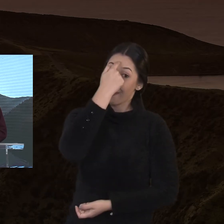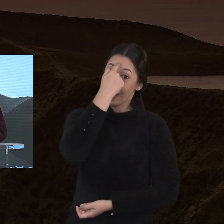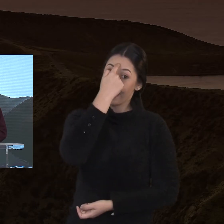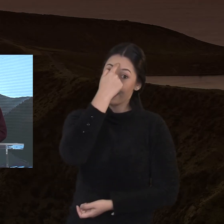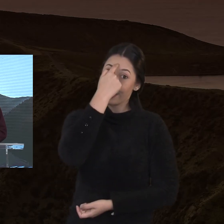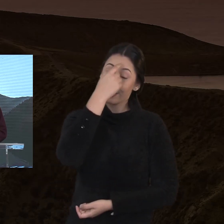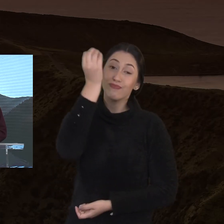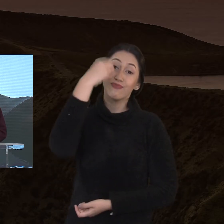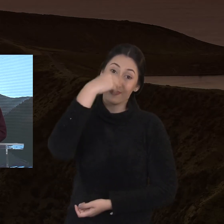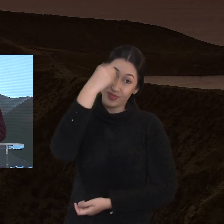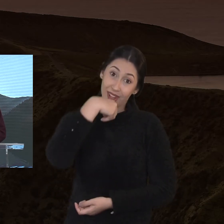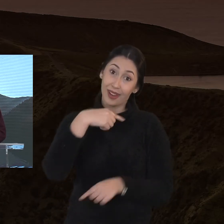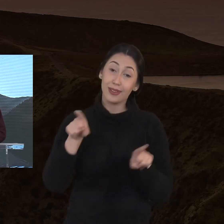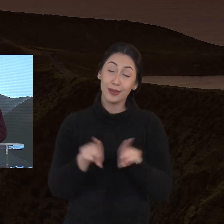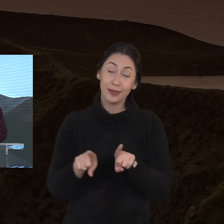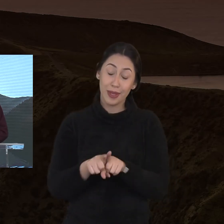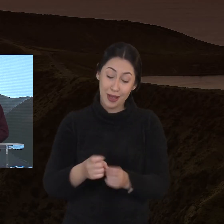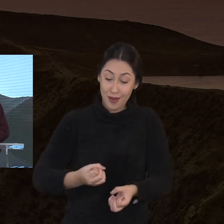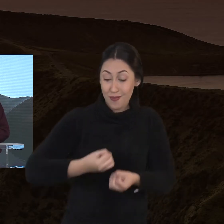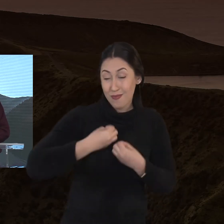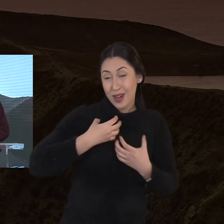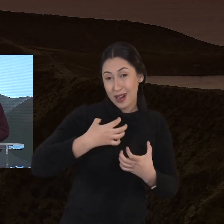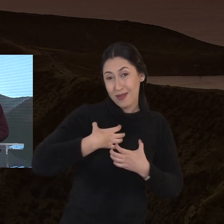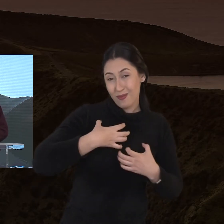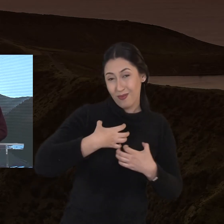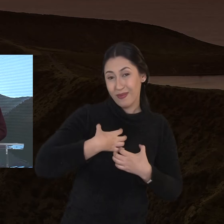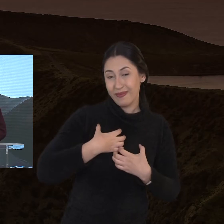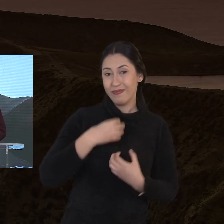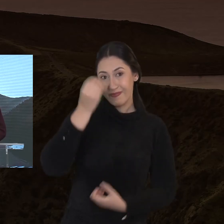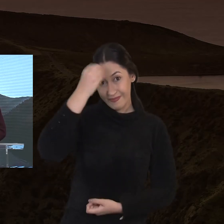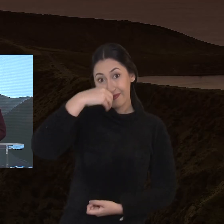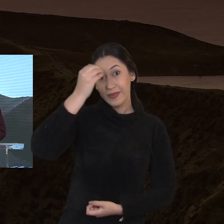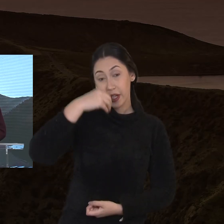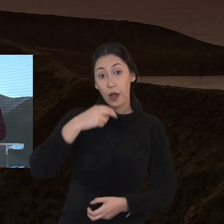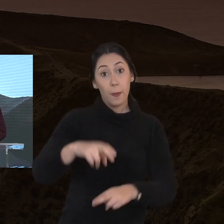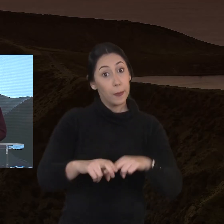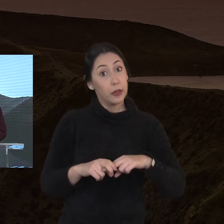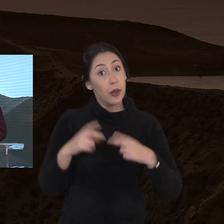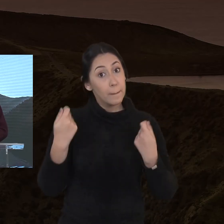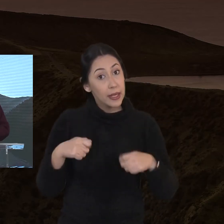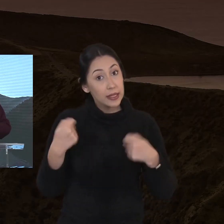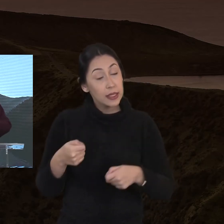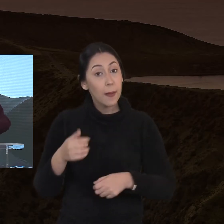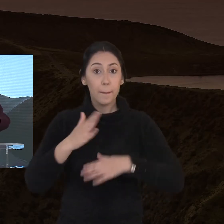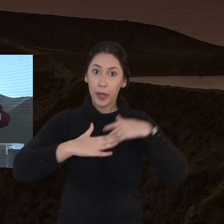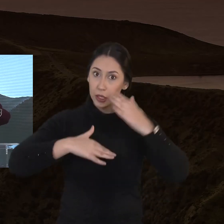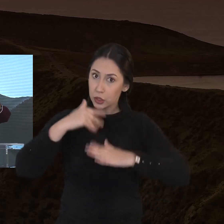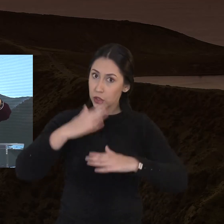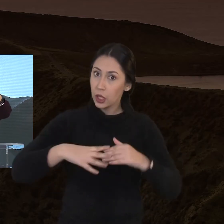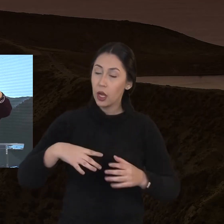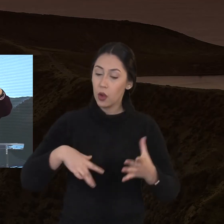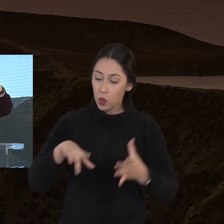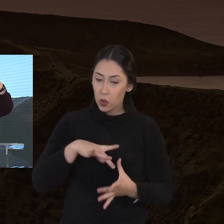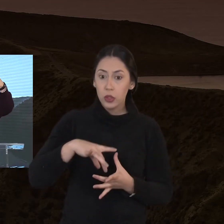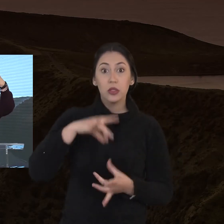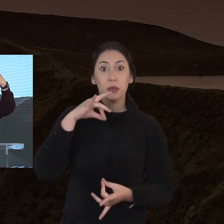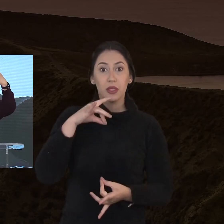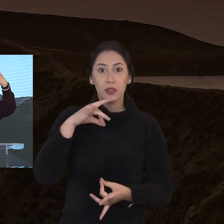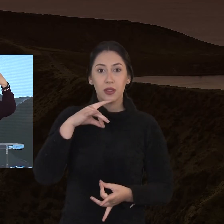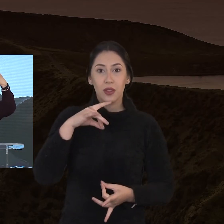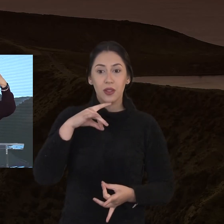emoção e por isso não existe ao nosso espírito quando existam nosso espírito nós levantamos